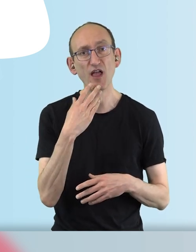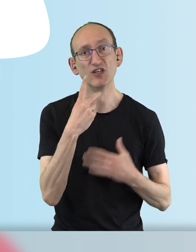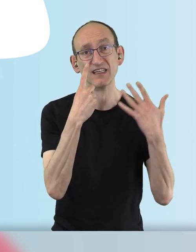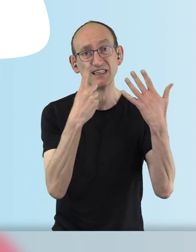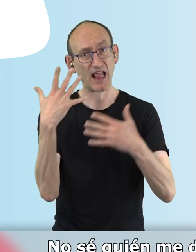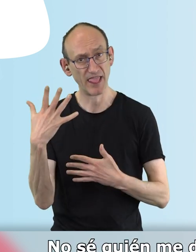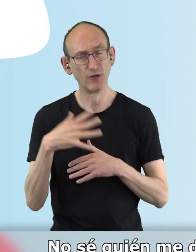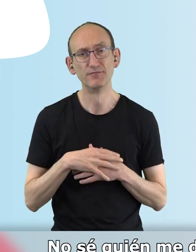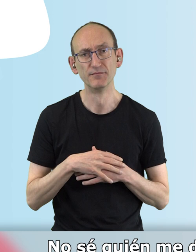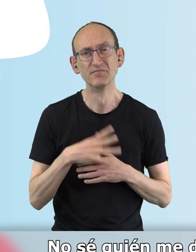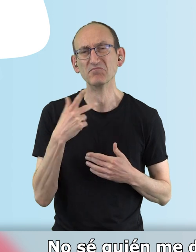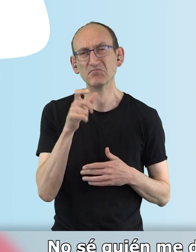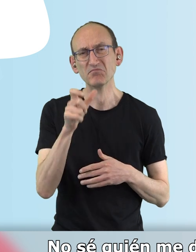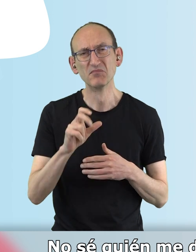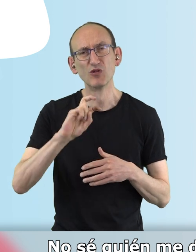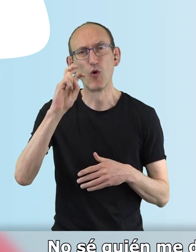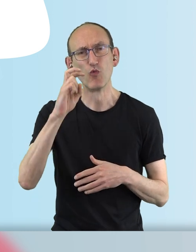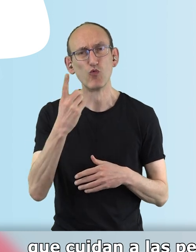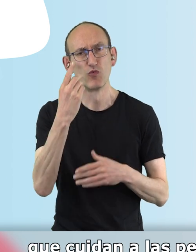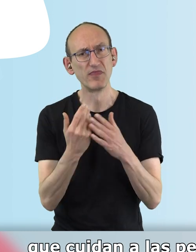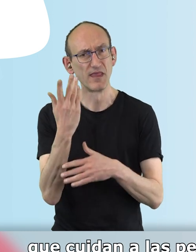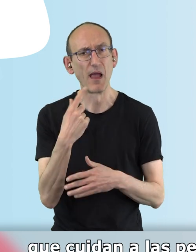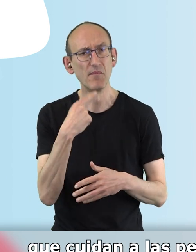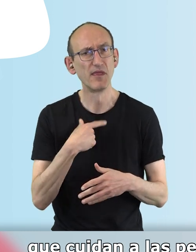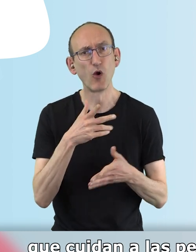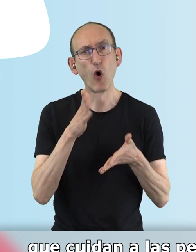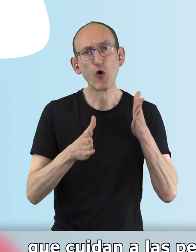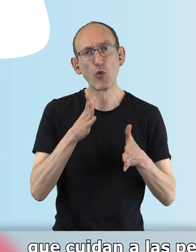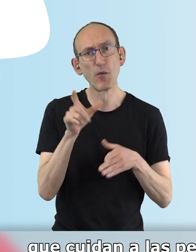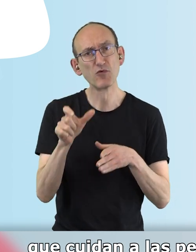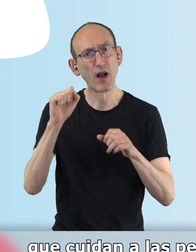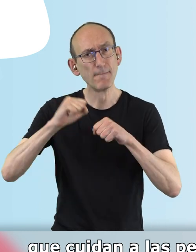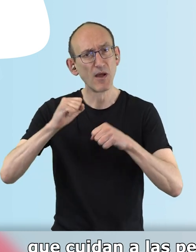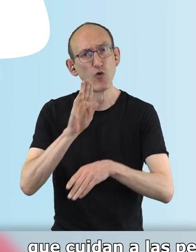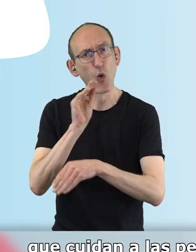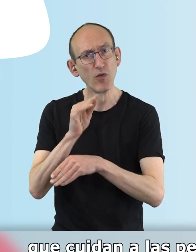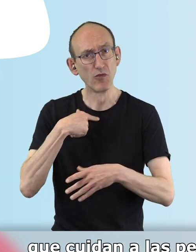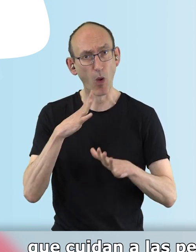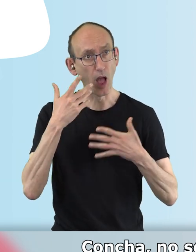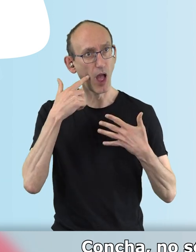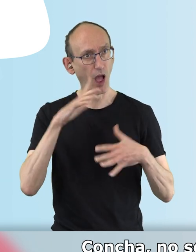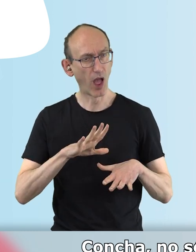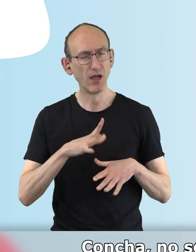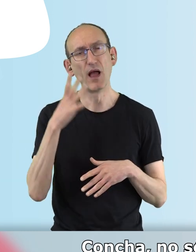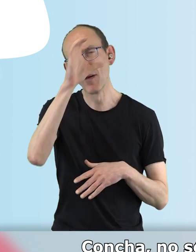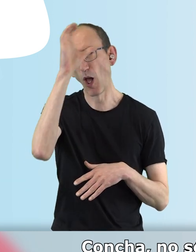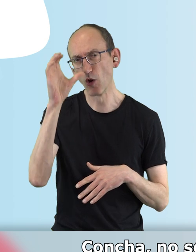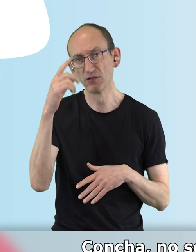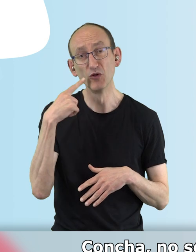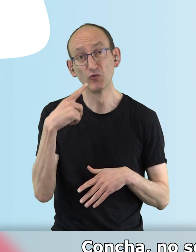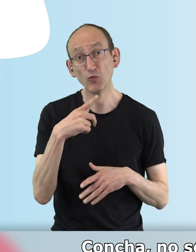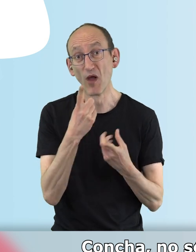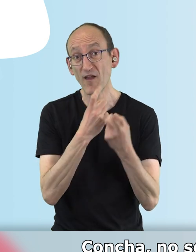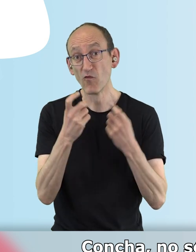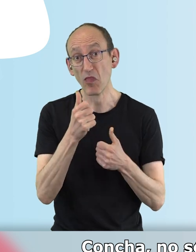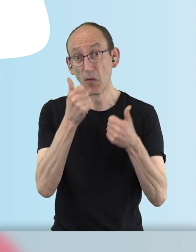65 años. No sé quién me dijo el otro día que hay robots que cuidan a las personas mayores y la verdad que me quedé pasmada. Concha, no sé si